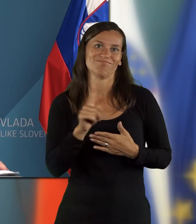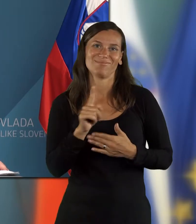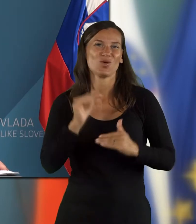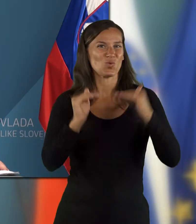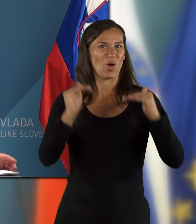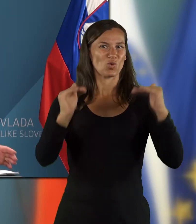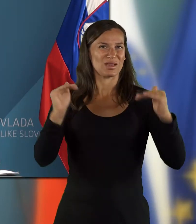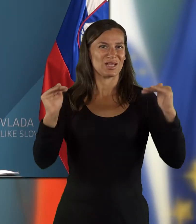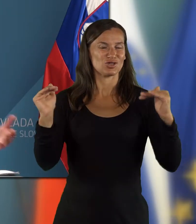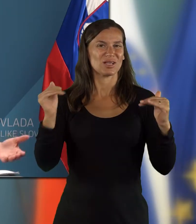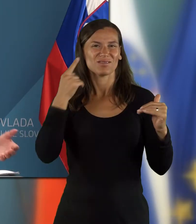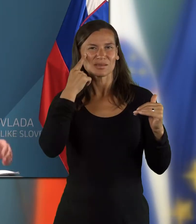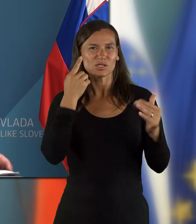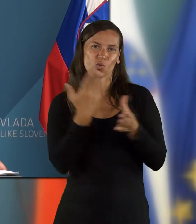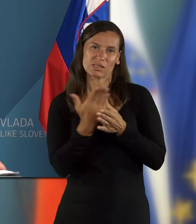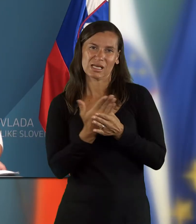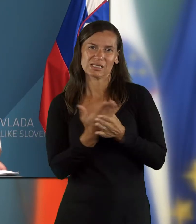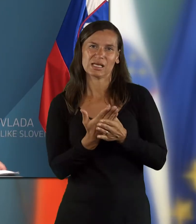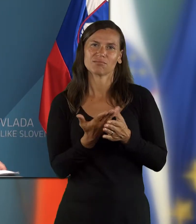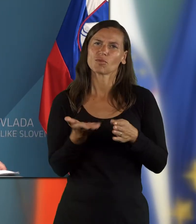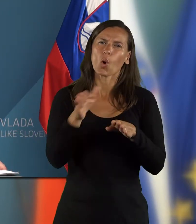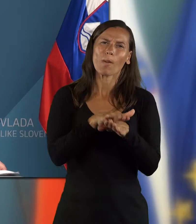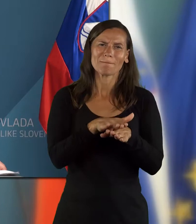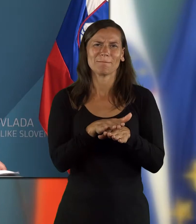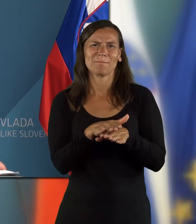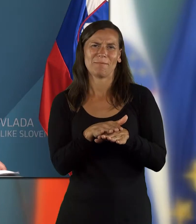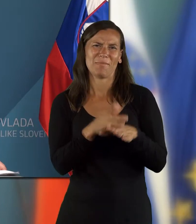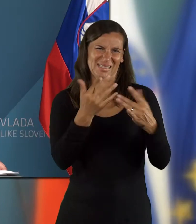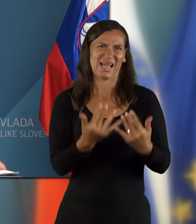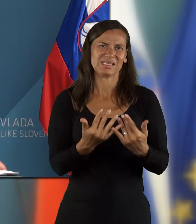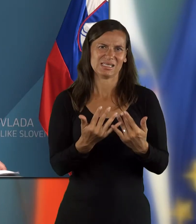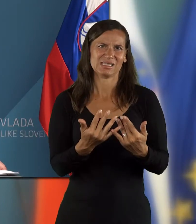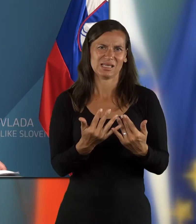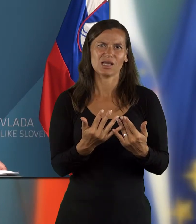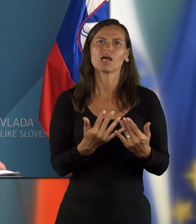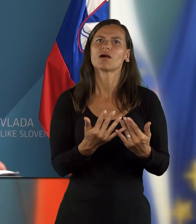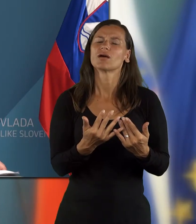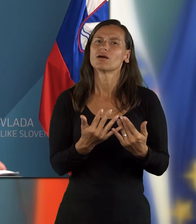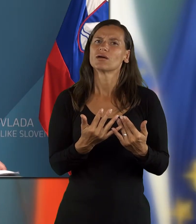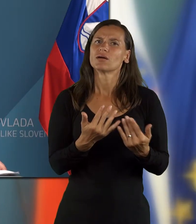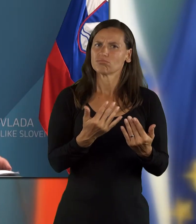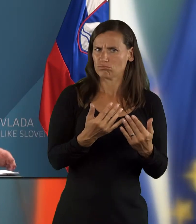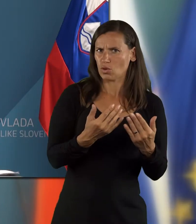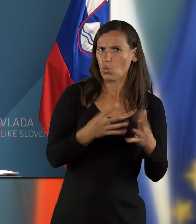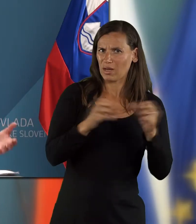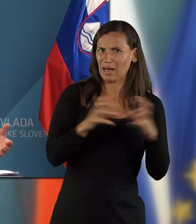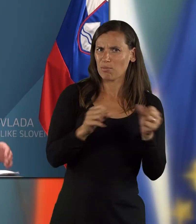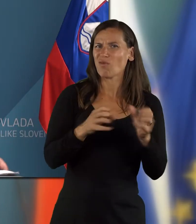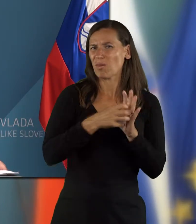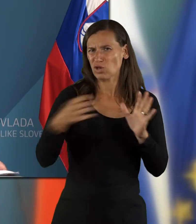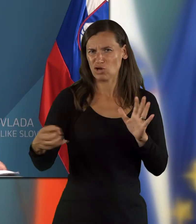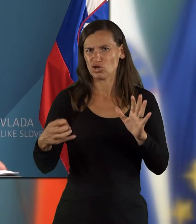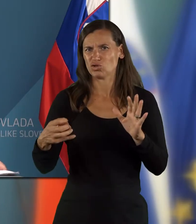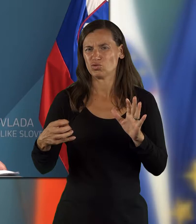ni uravnotežen v smislu ustreznih kompenzacijskih ukrepov za podaljšanje prodajne zaveze. Predvsem v